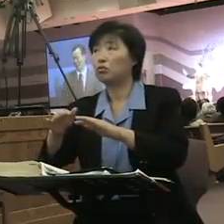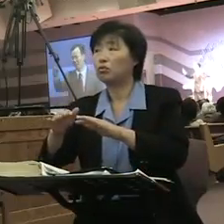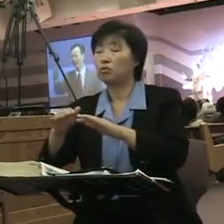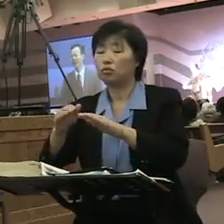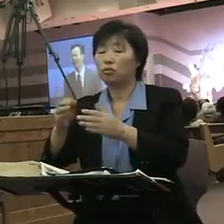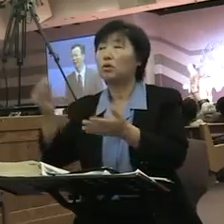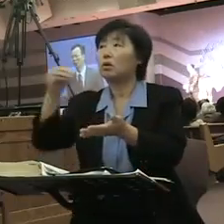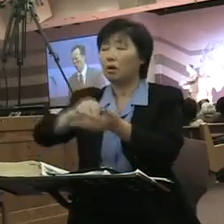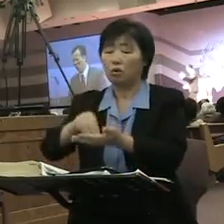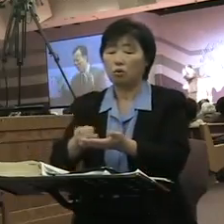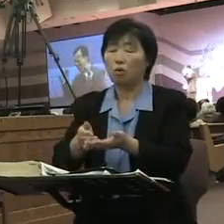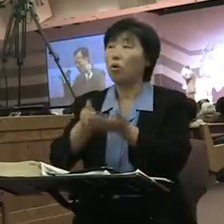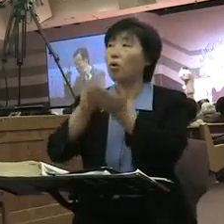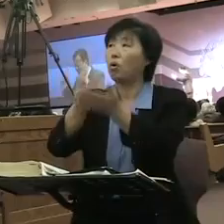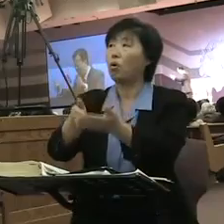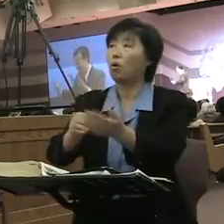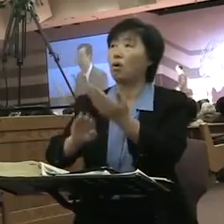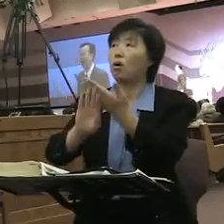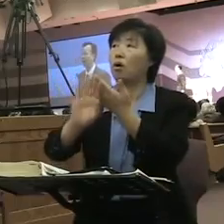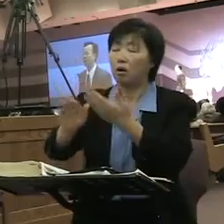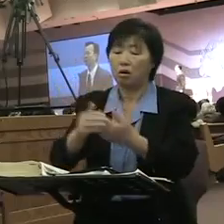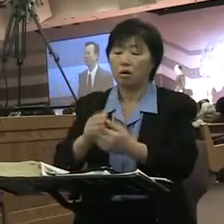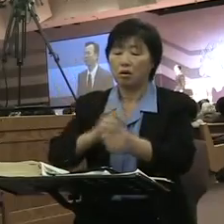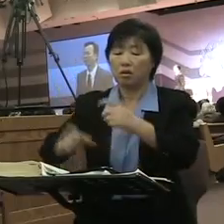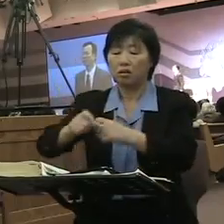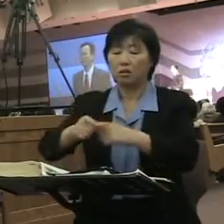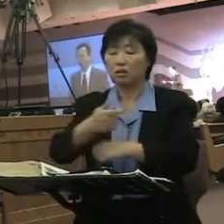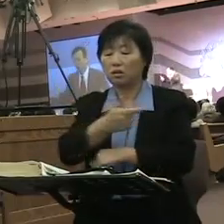타고 나갑니다. 더 큰 파도를 기다립니다.